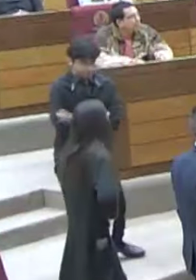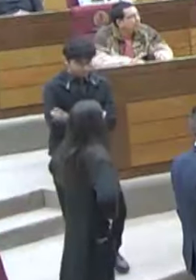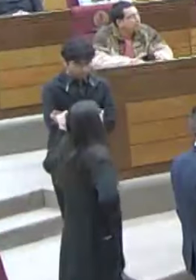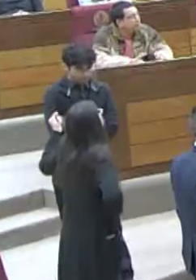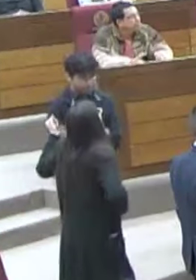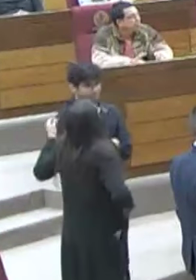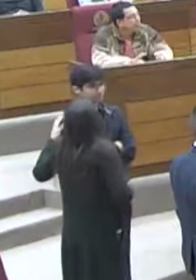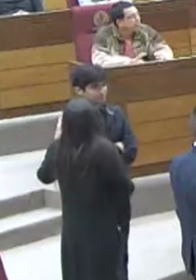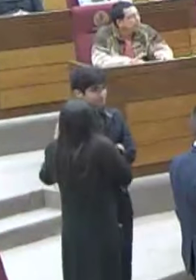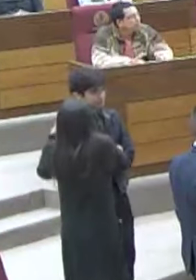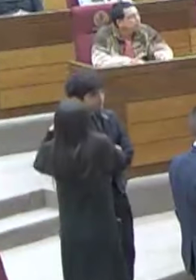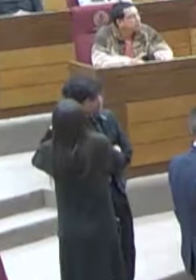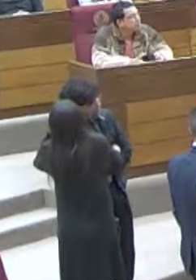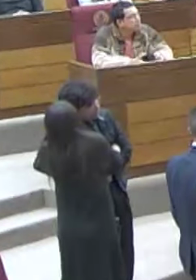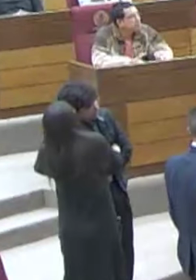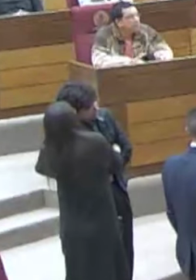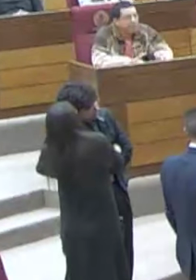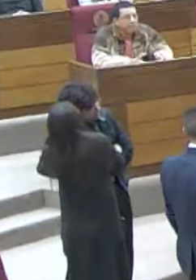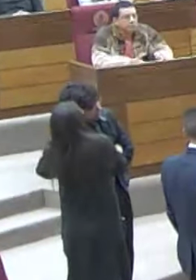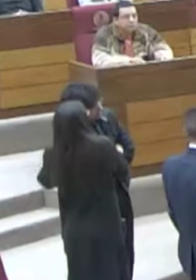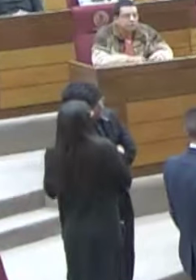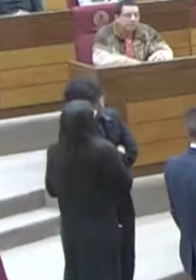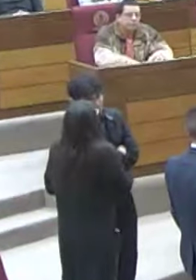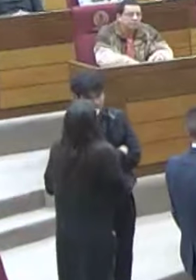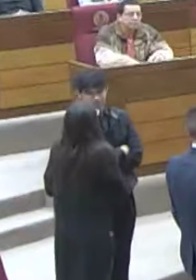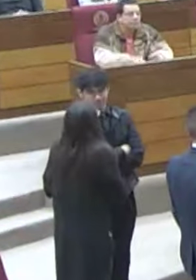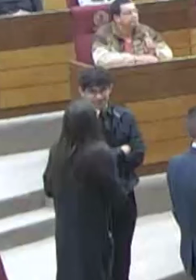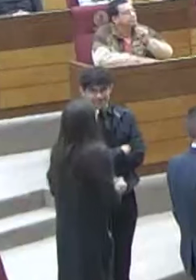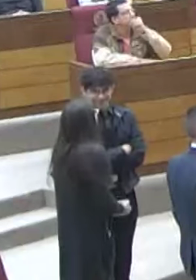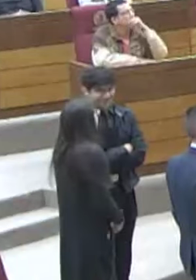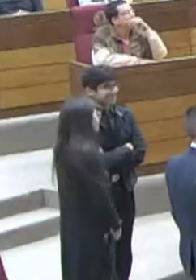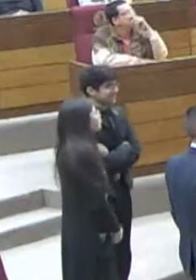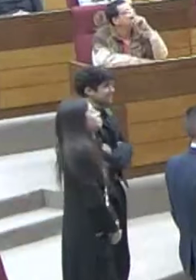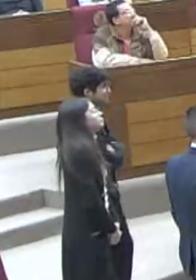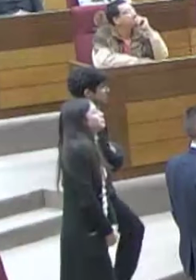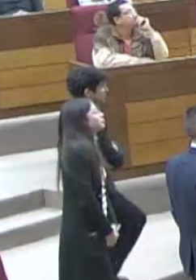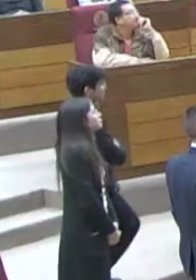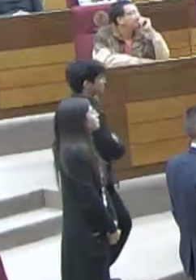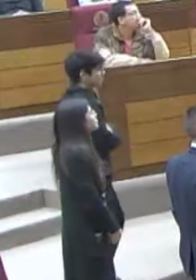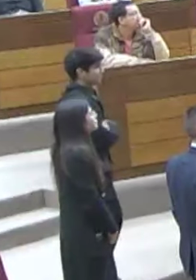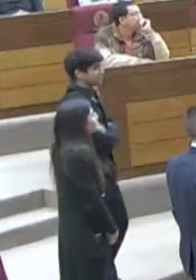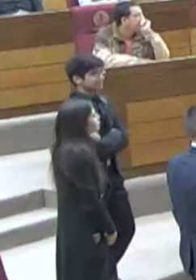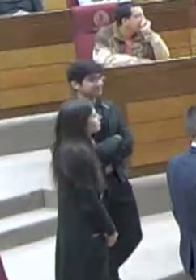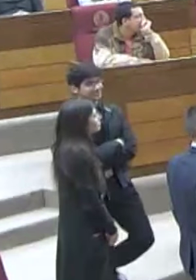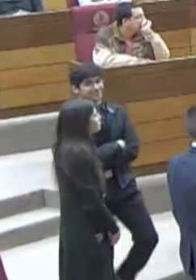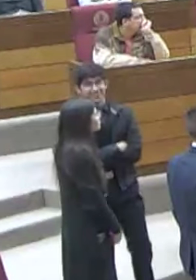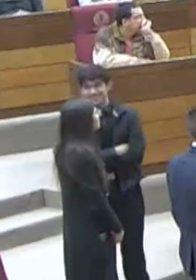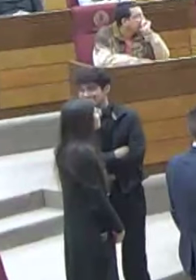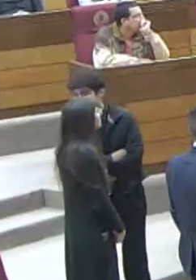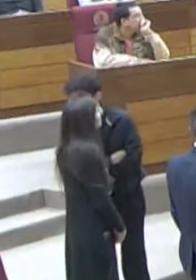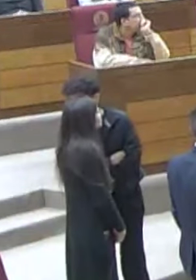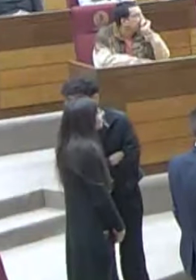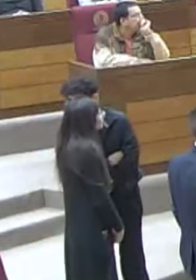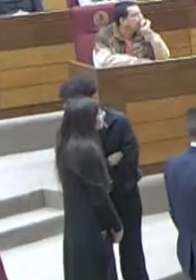Municipal, increíblemente, por el voto de la gente. Y yo quiero hablarles un poquito desde esa experiencia, porque yo creo